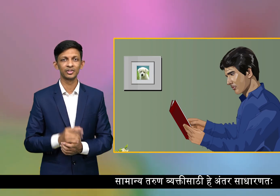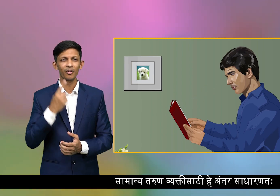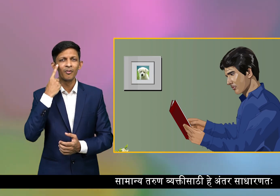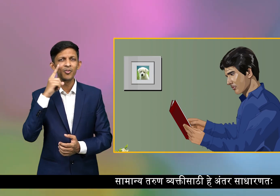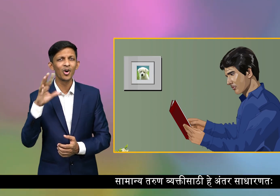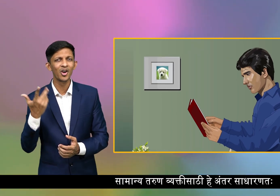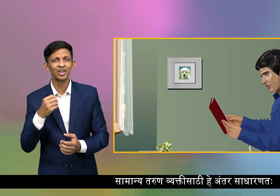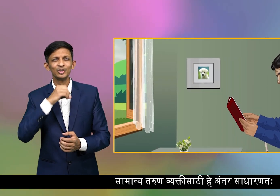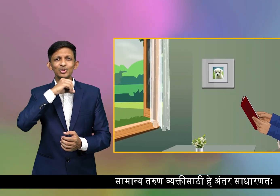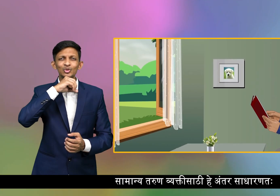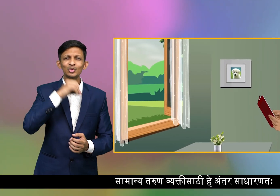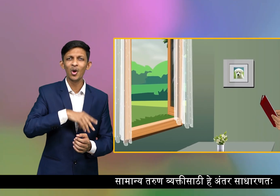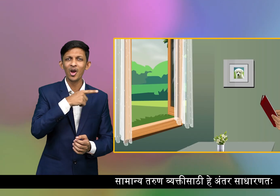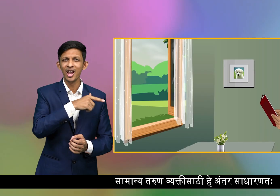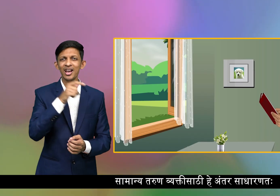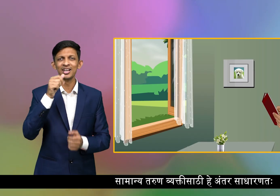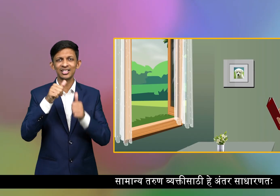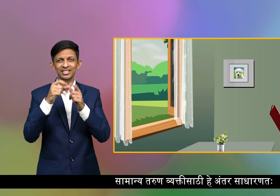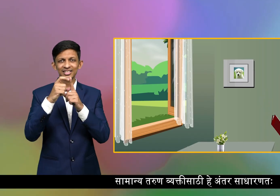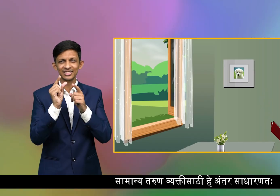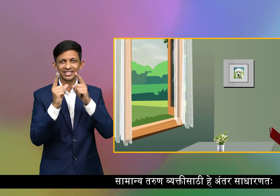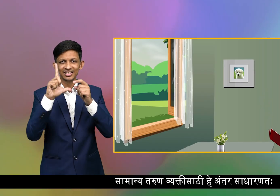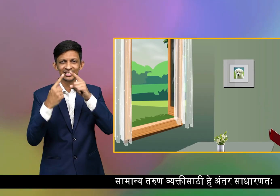सामान्य तरुण व्यक्तींसाठी हे अंतर साधारणतः